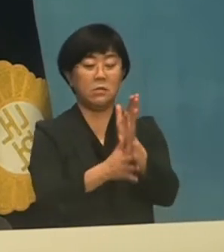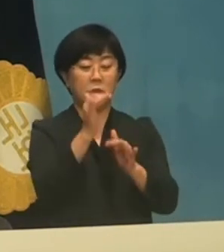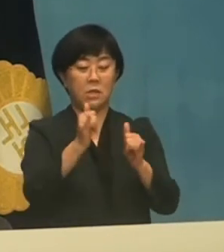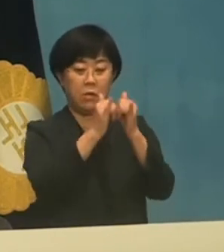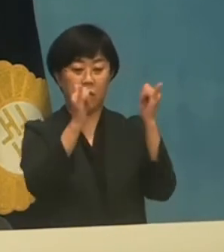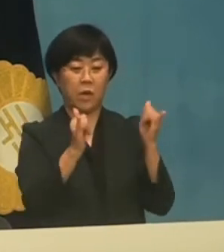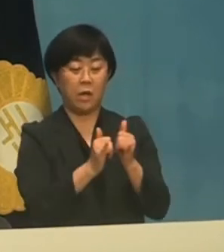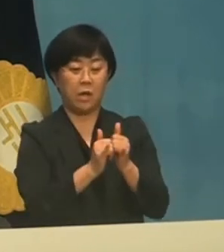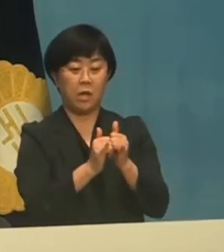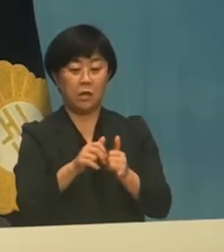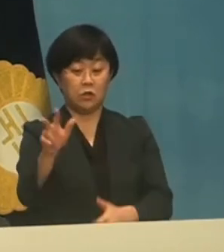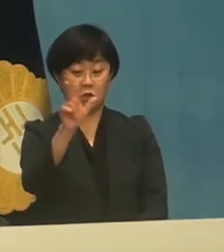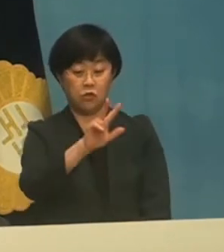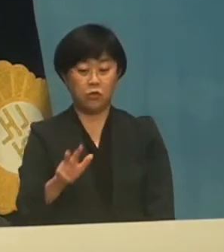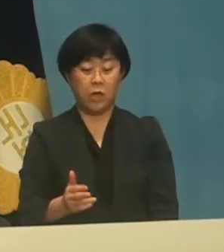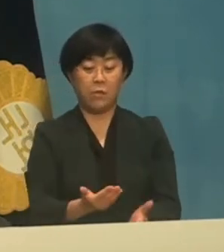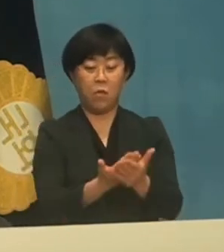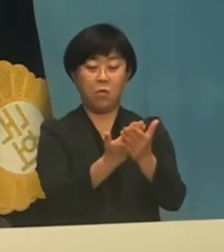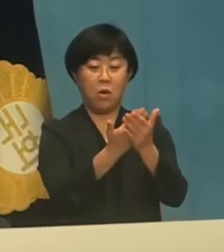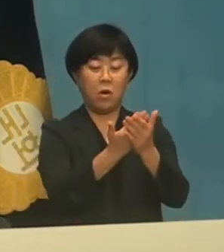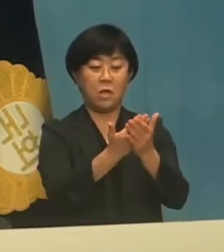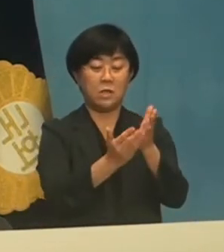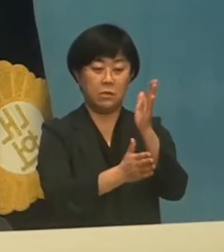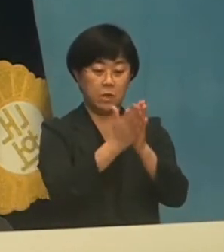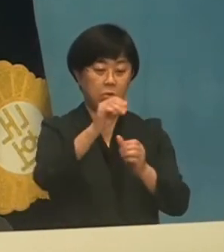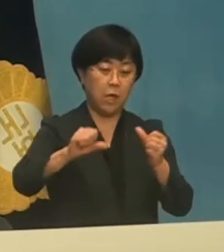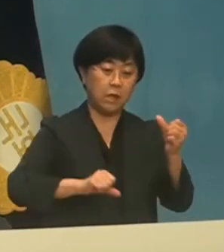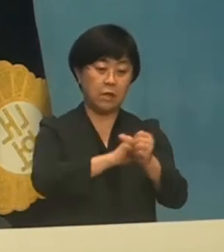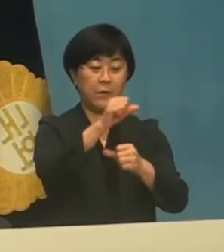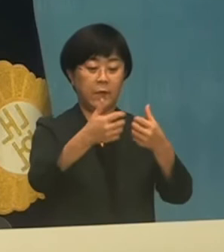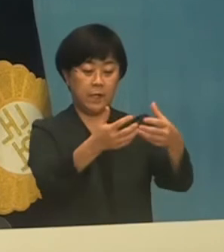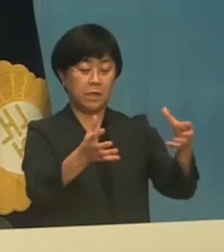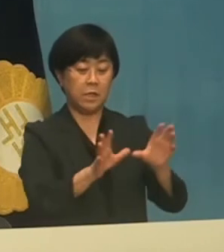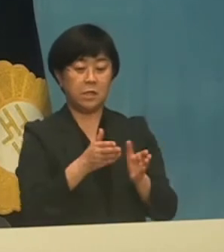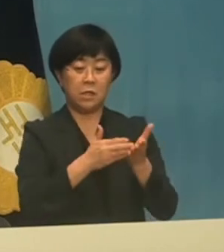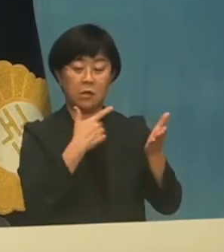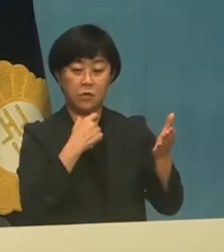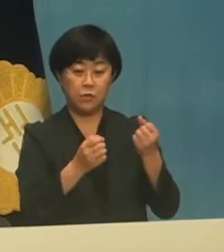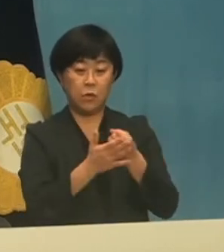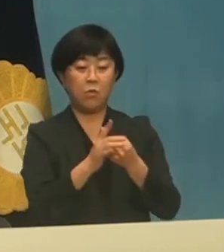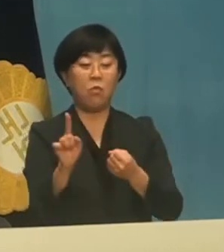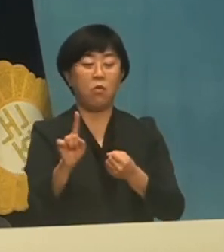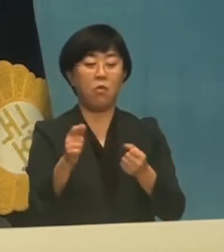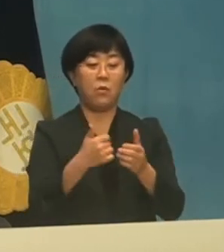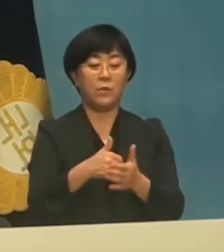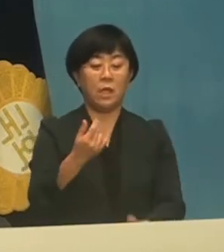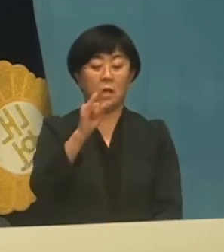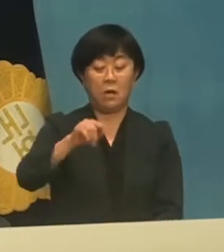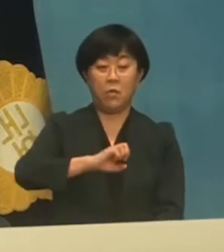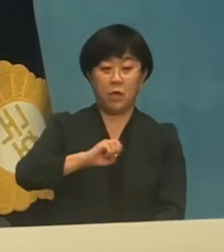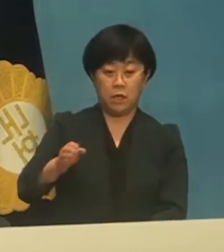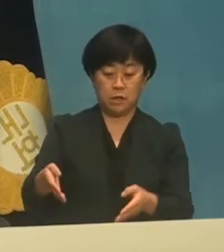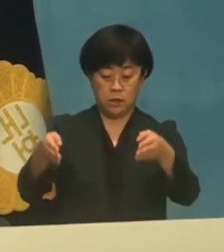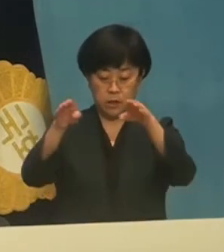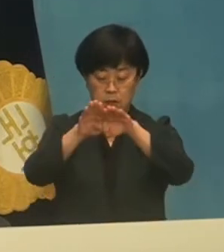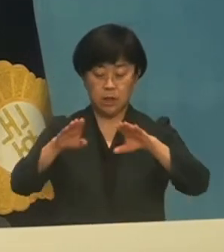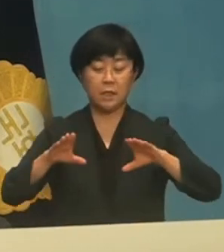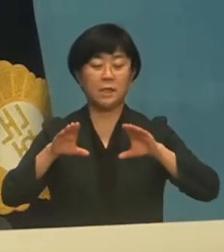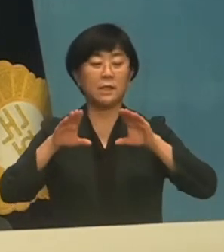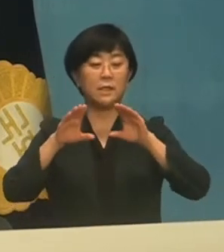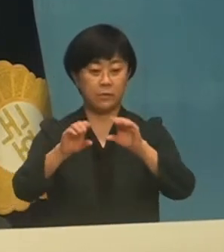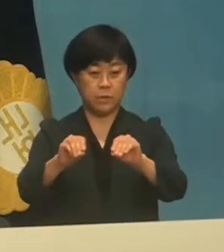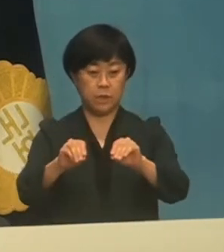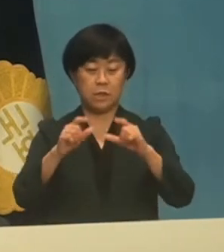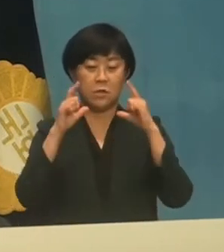그리고 전국의 진보 정당과 시민환경단체에 제안드립니다. 핵발전소 지역에 고준위 핵폐기물 저장시설 설치 금지